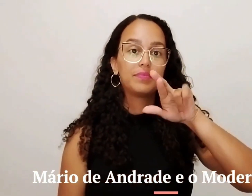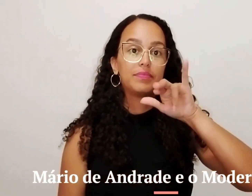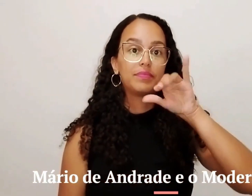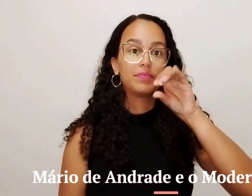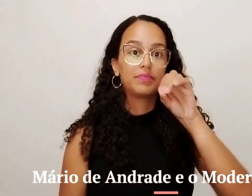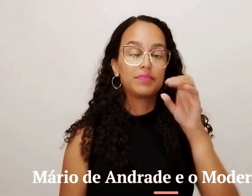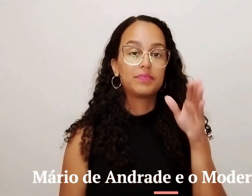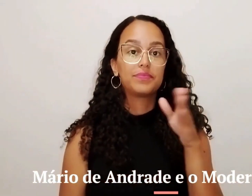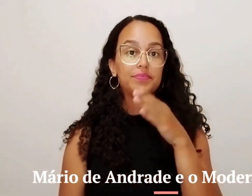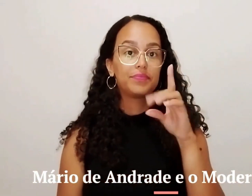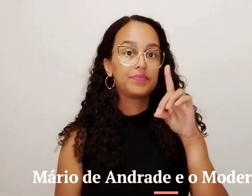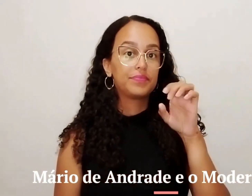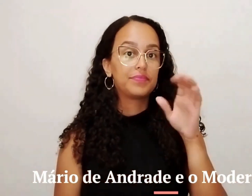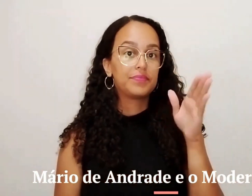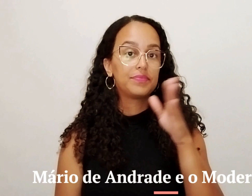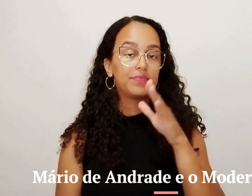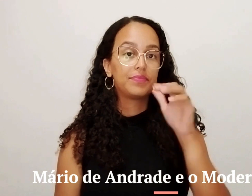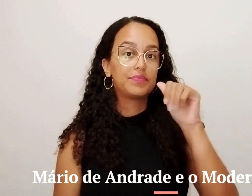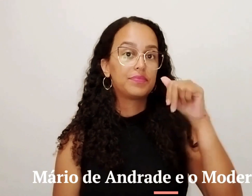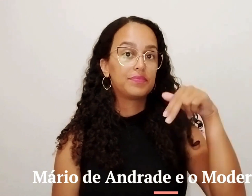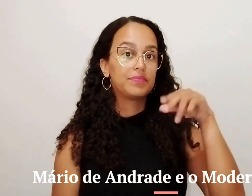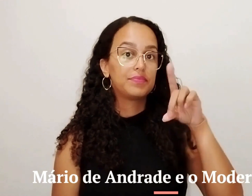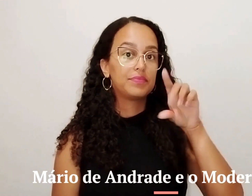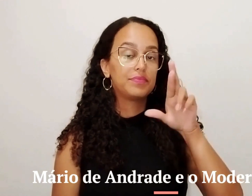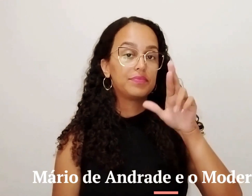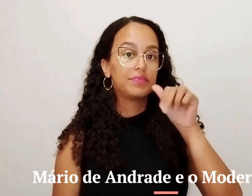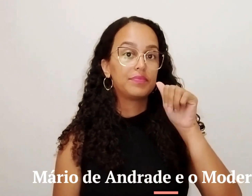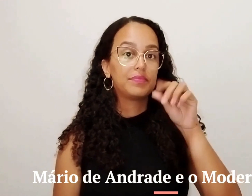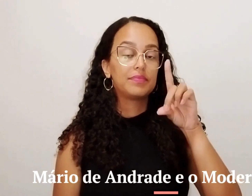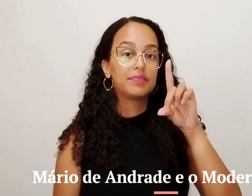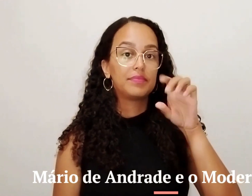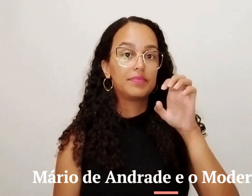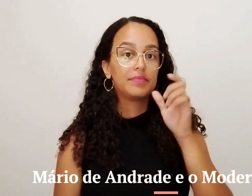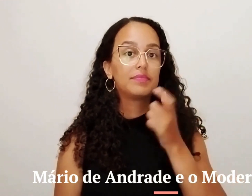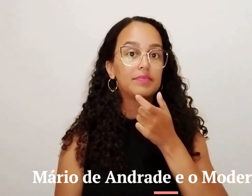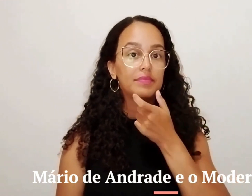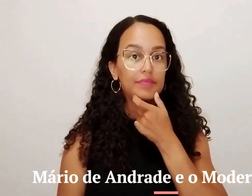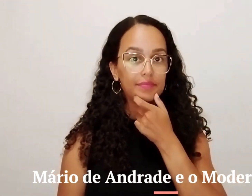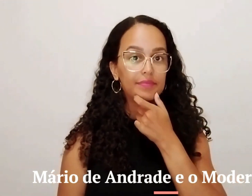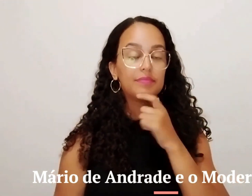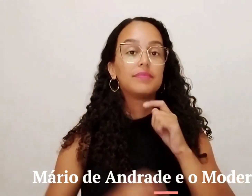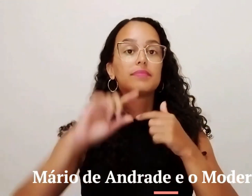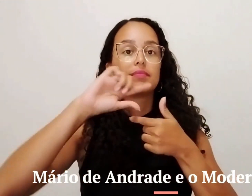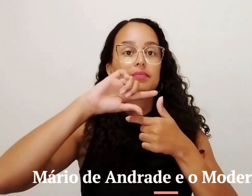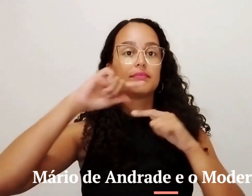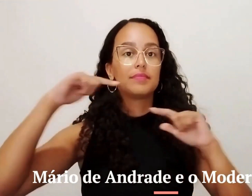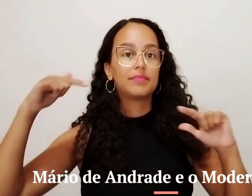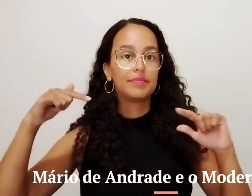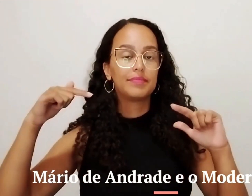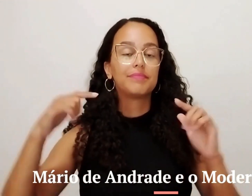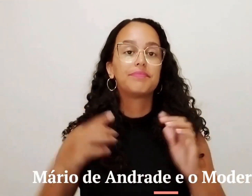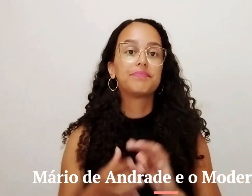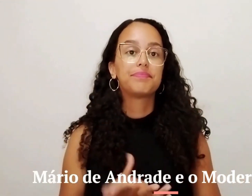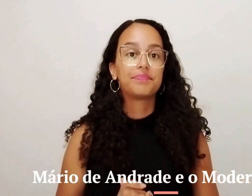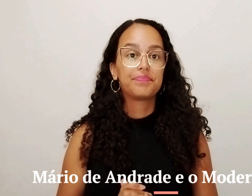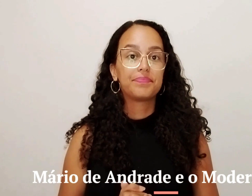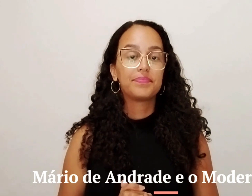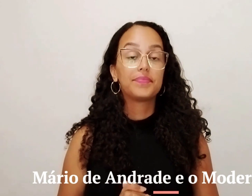foi um dos intelectuais brasileiros mais importantes do século XX. Era poeta,